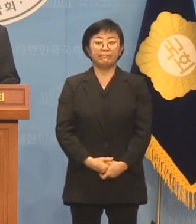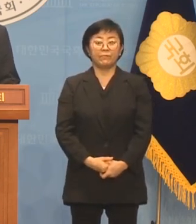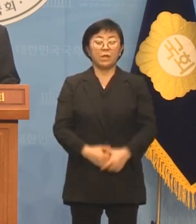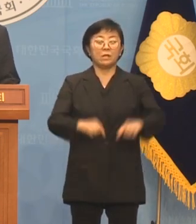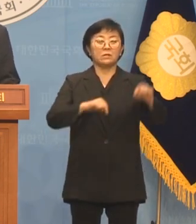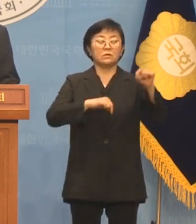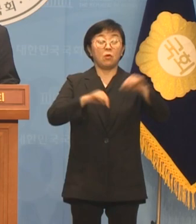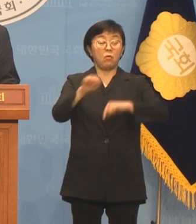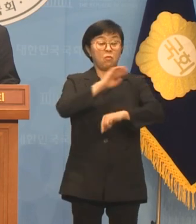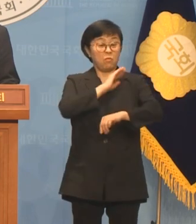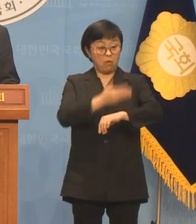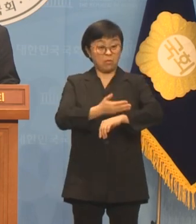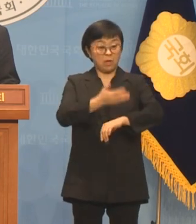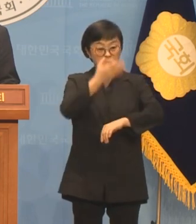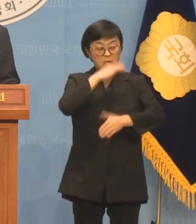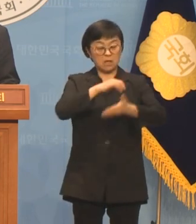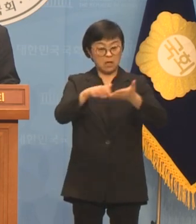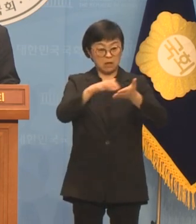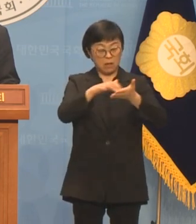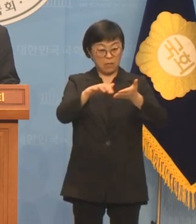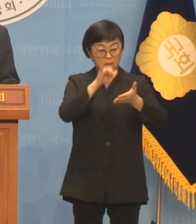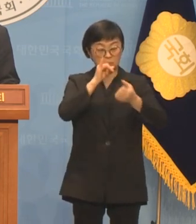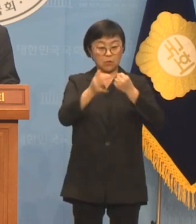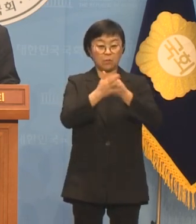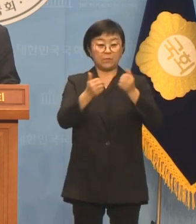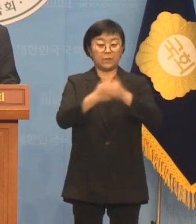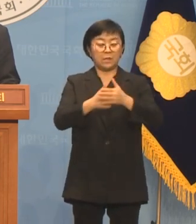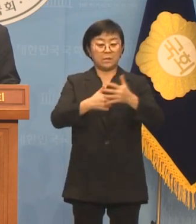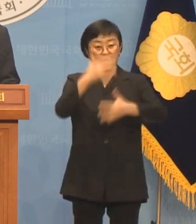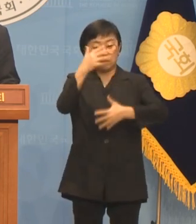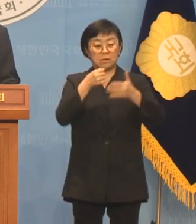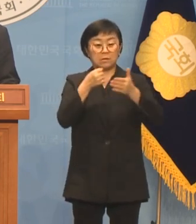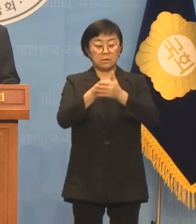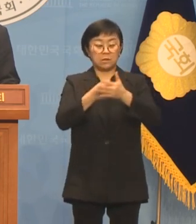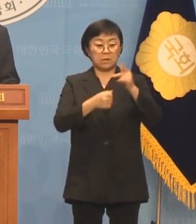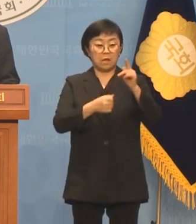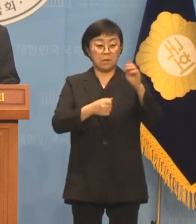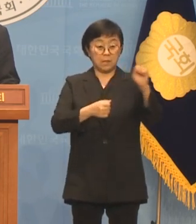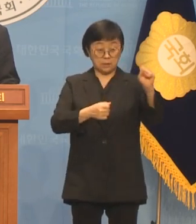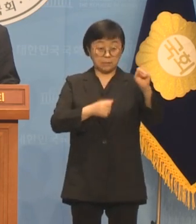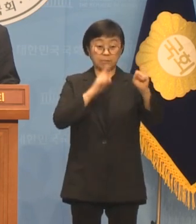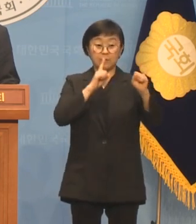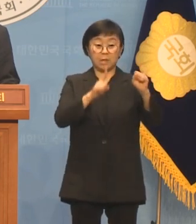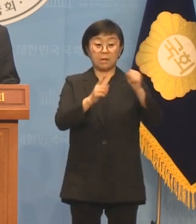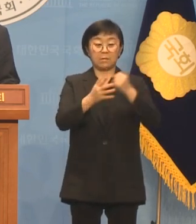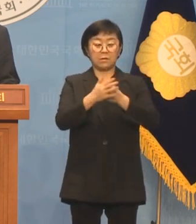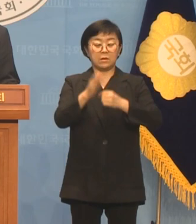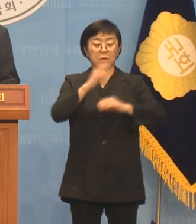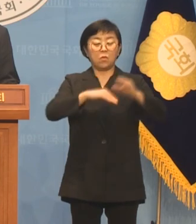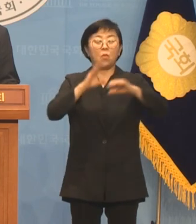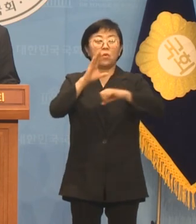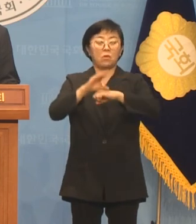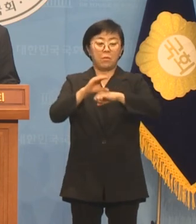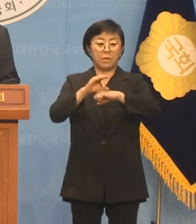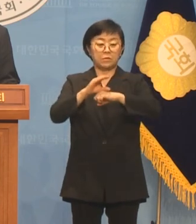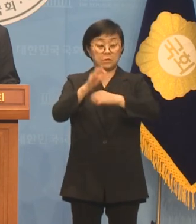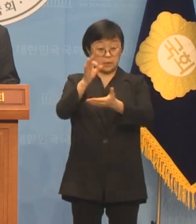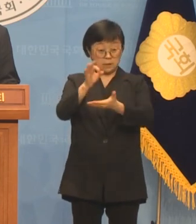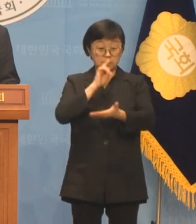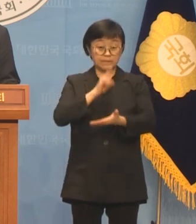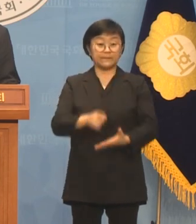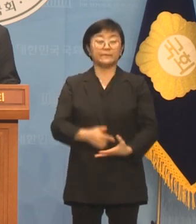정권의 유불리에 따라 상영 여부를 결정하는 것이 KBS가 내세우는 공영방송의